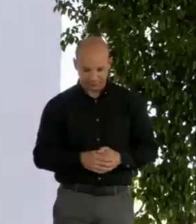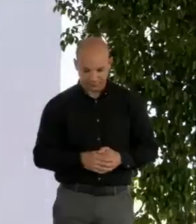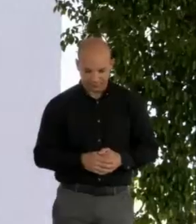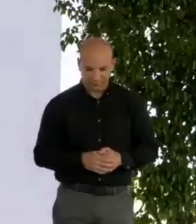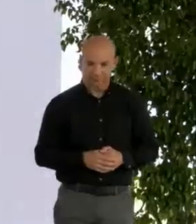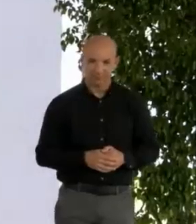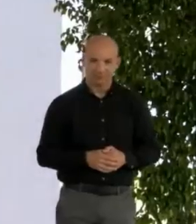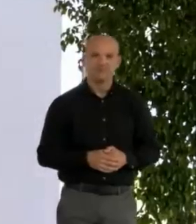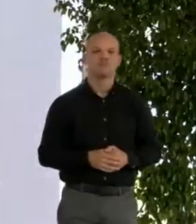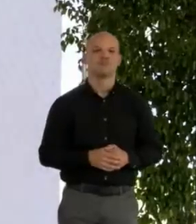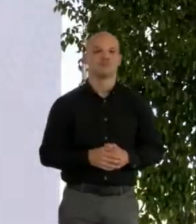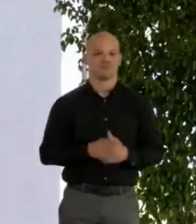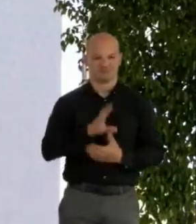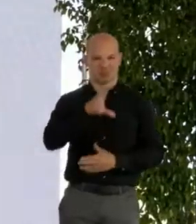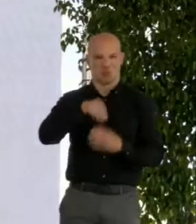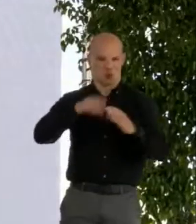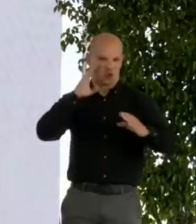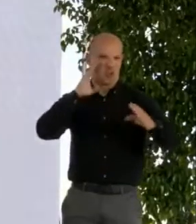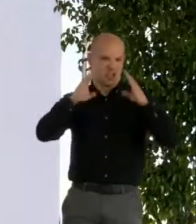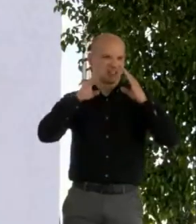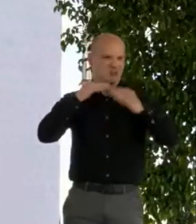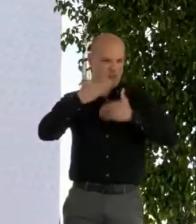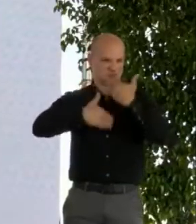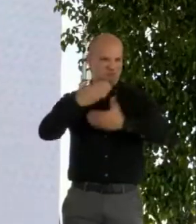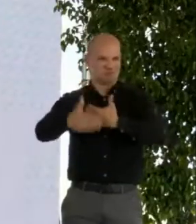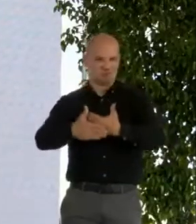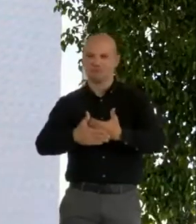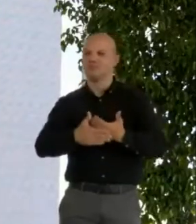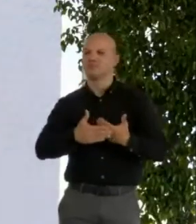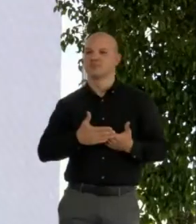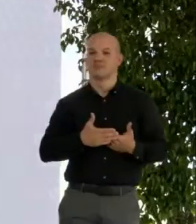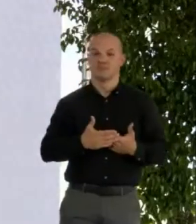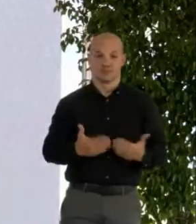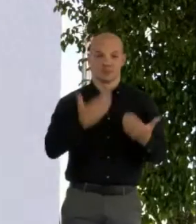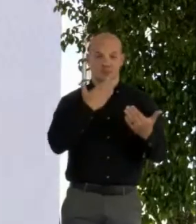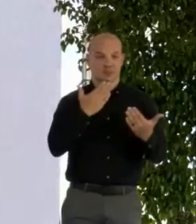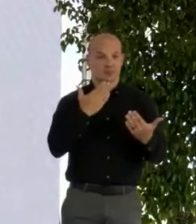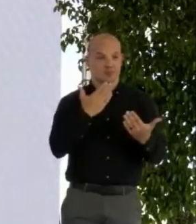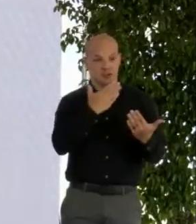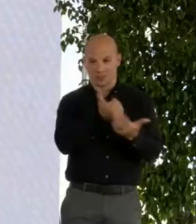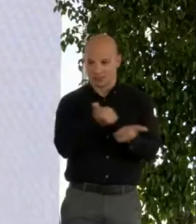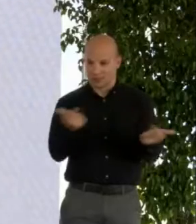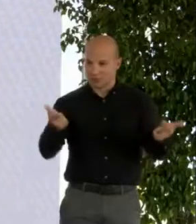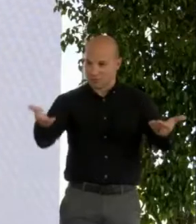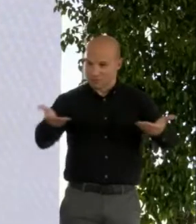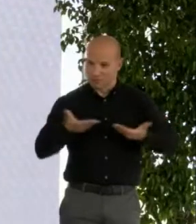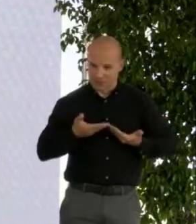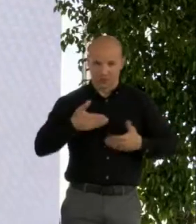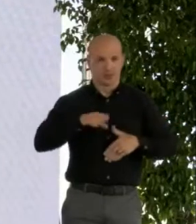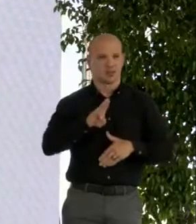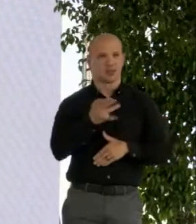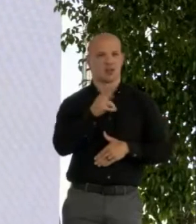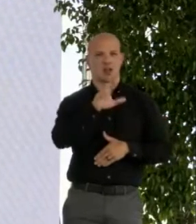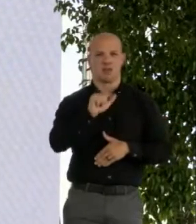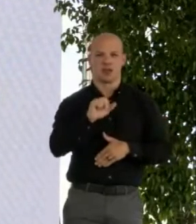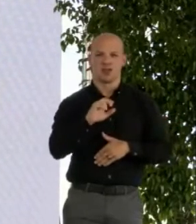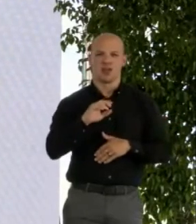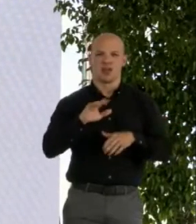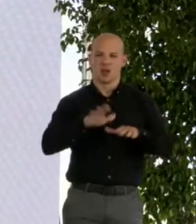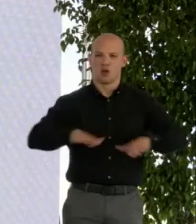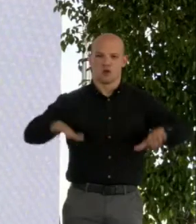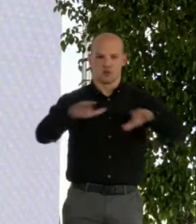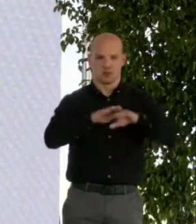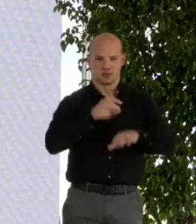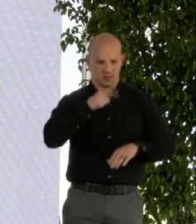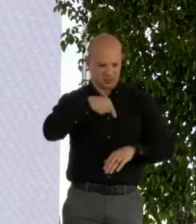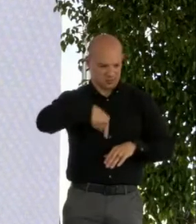Me uno al saludo protocolar antes que nada. Saludos a todos y bienvenidos a Bahía Urbana, un espacio en la ciudad capital que servirá sin